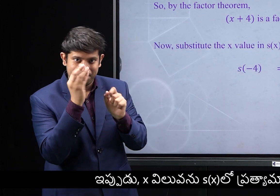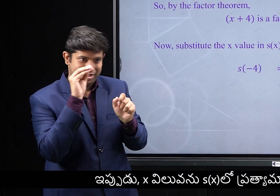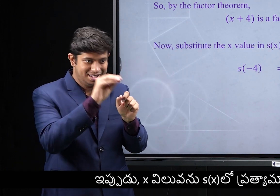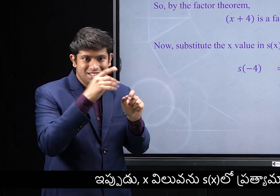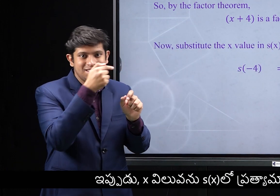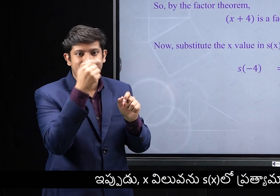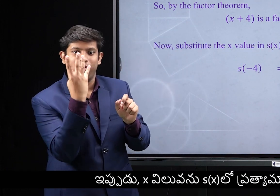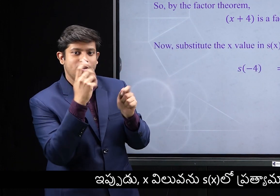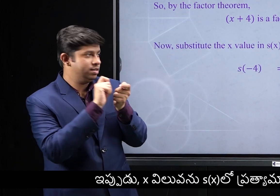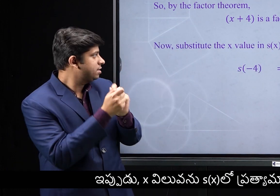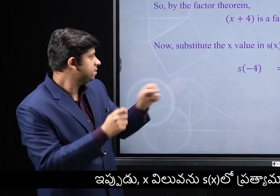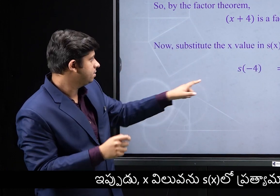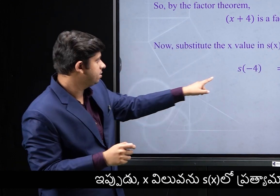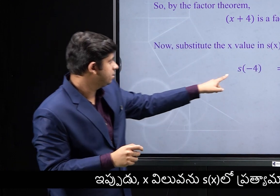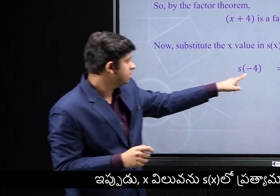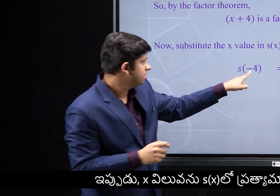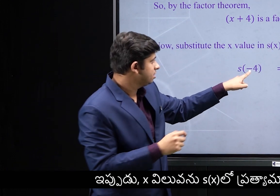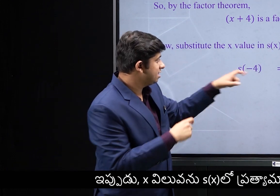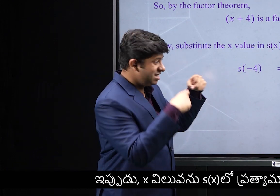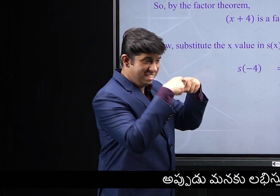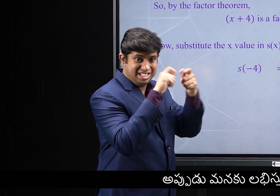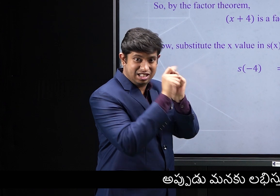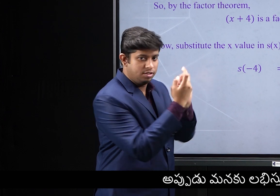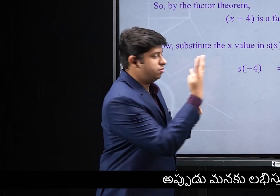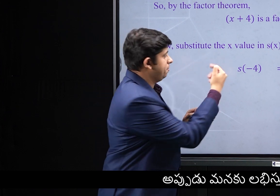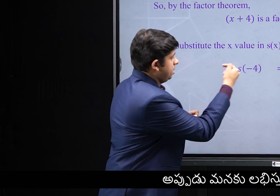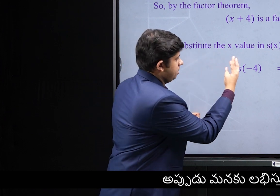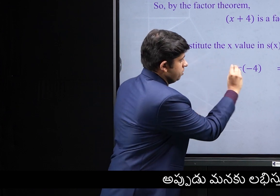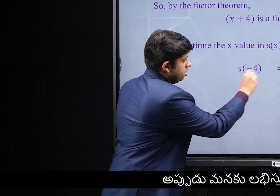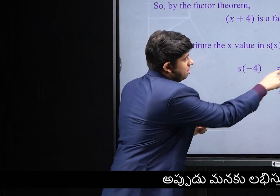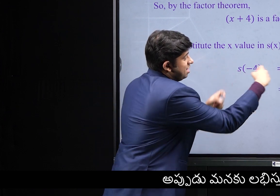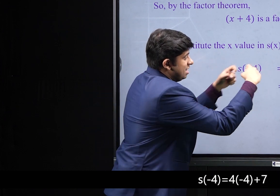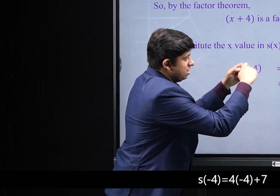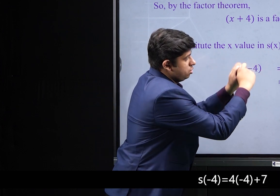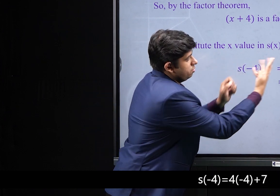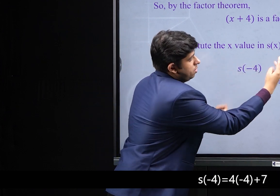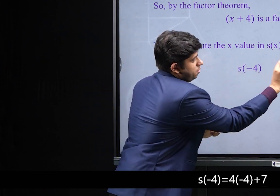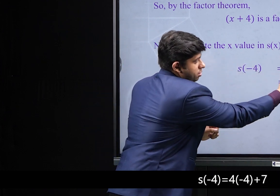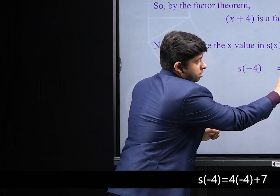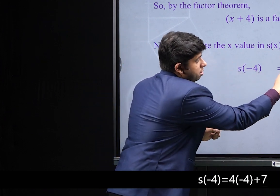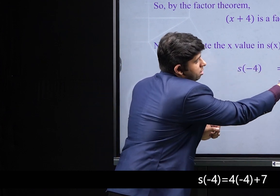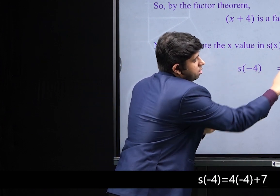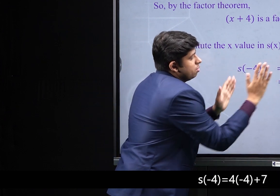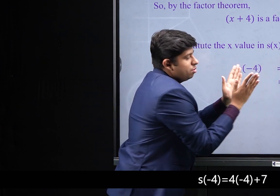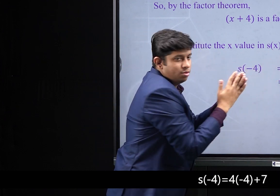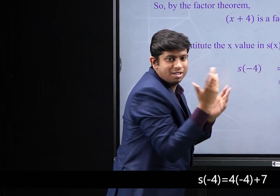ఇప్పుడు x విలువను sx లో ప్రత్యామ్నాయం చేయండి. అప్పుడు మనకేం లభిస్తుంది? s ఇంటూ -4 4